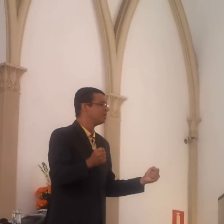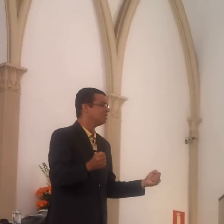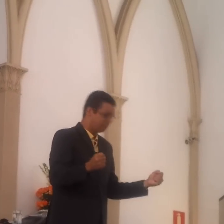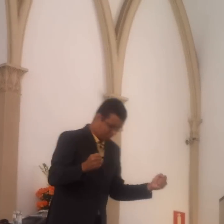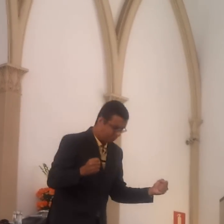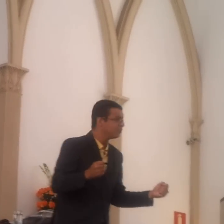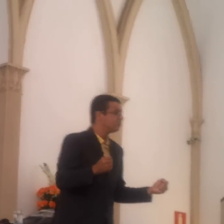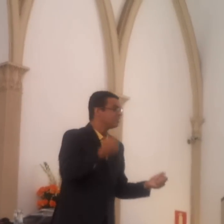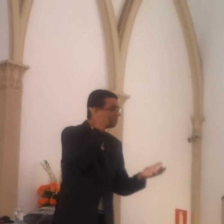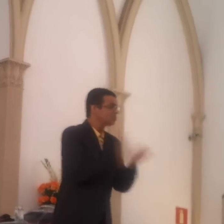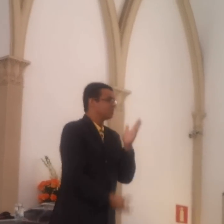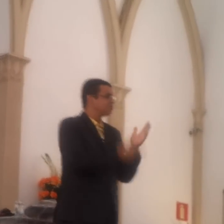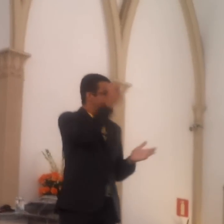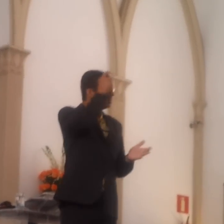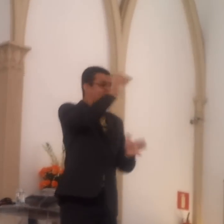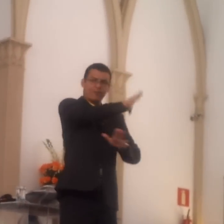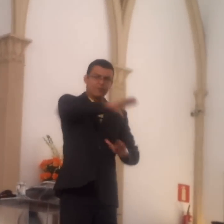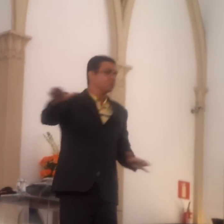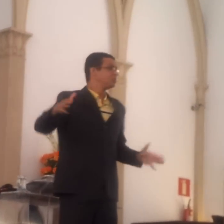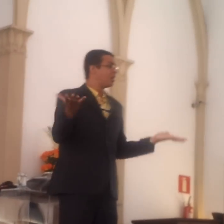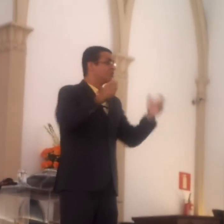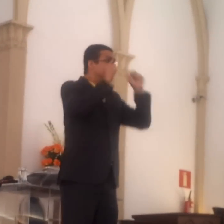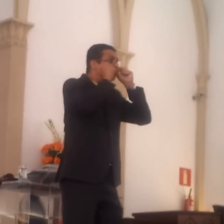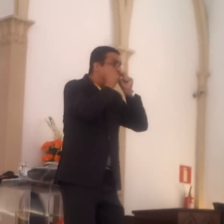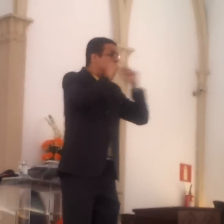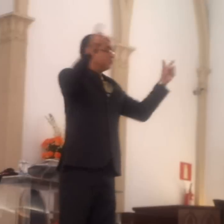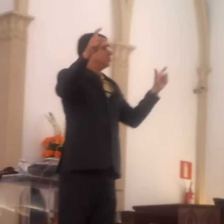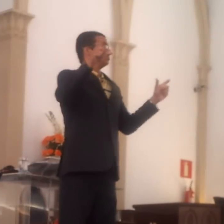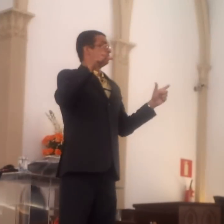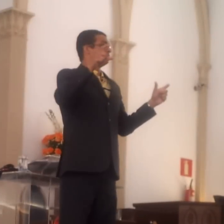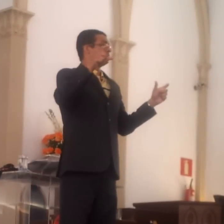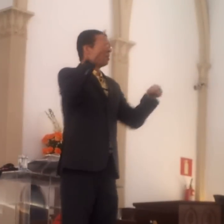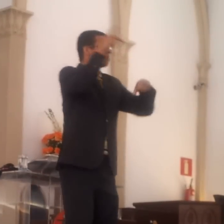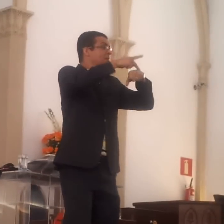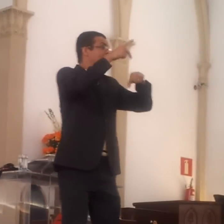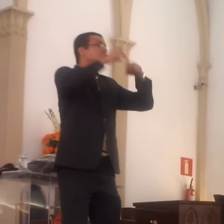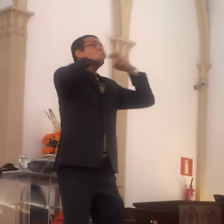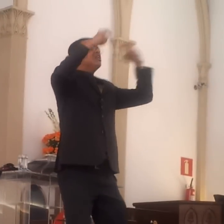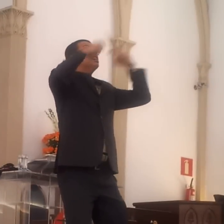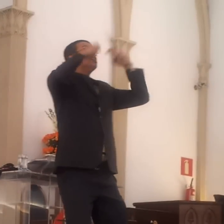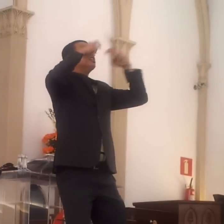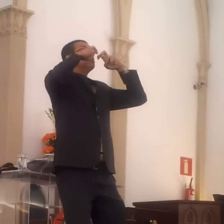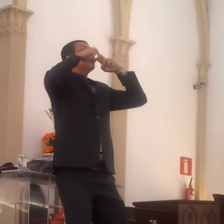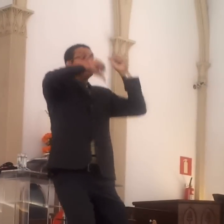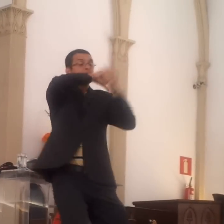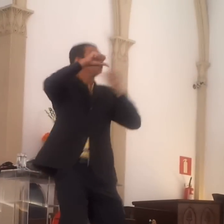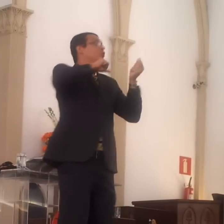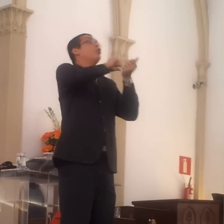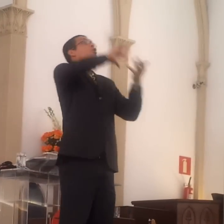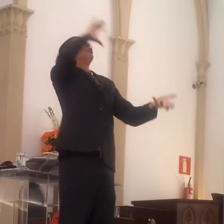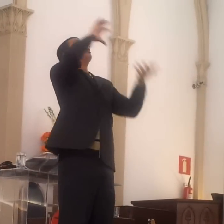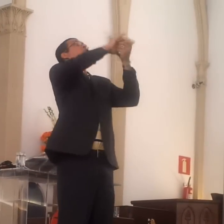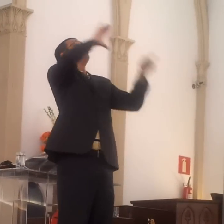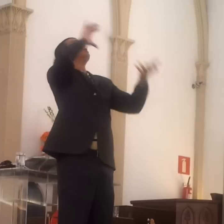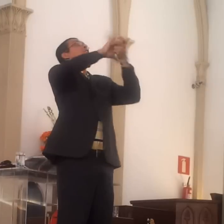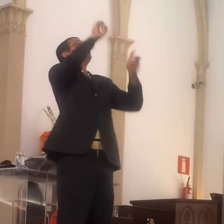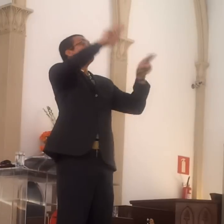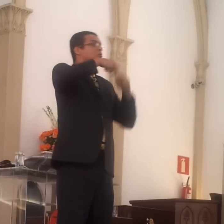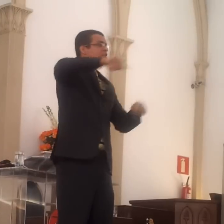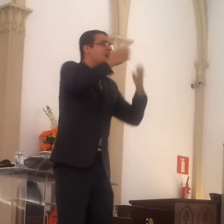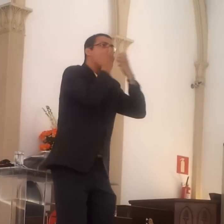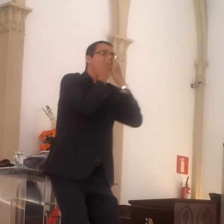a vida dessa igreja cada um, seja filho de um Senhor e até lá em nome de Jesus desperta a igreja, desperta a cama pegou o